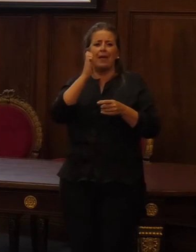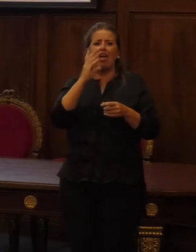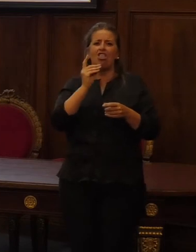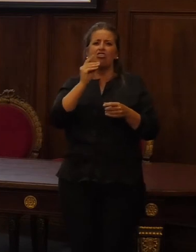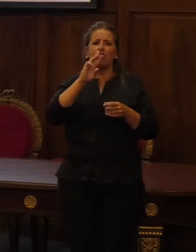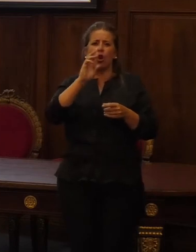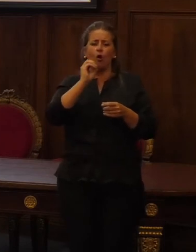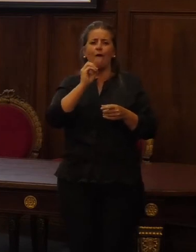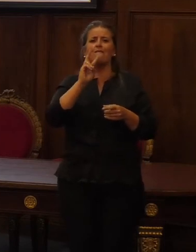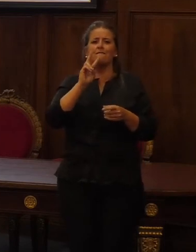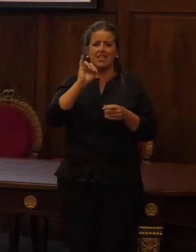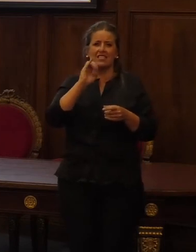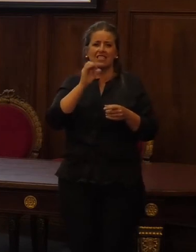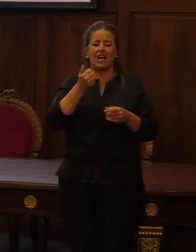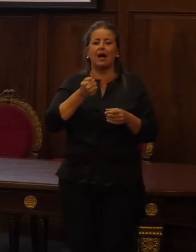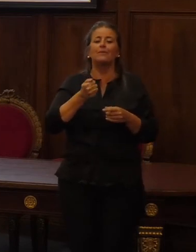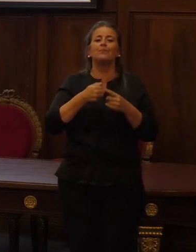obra, martillo.